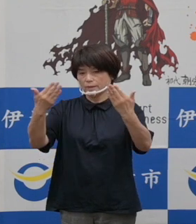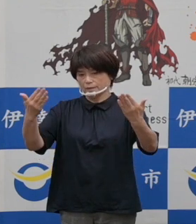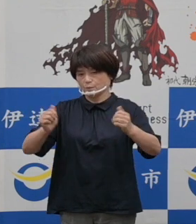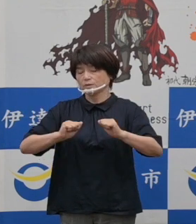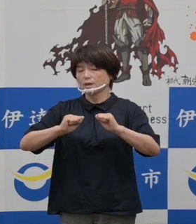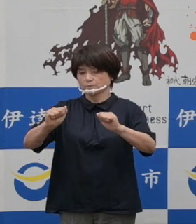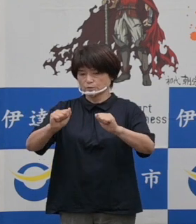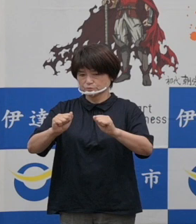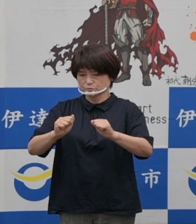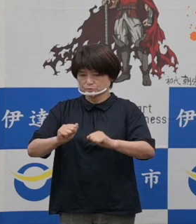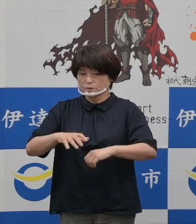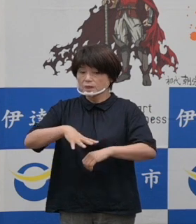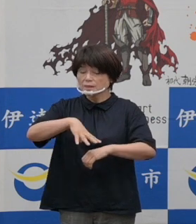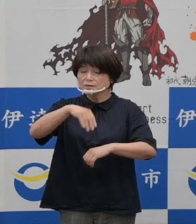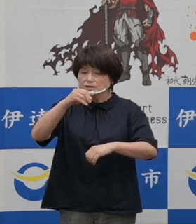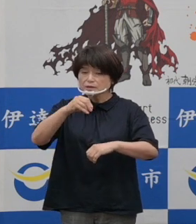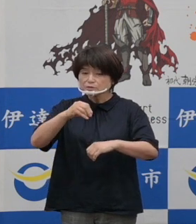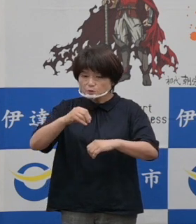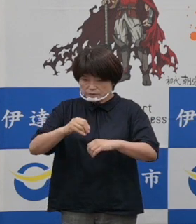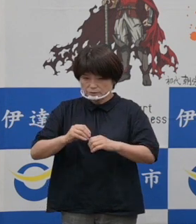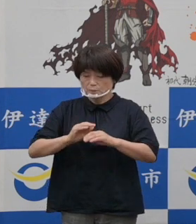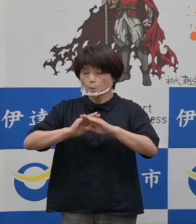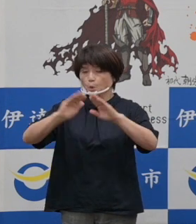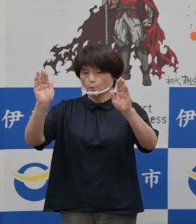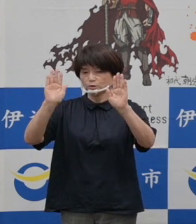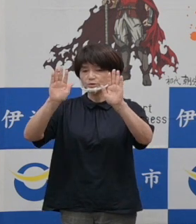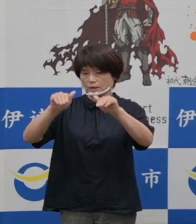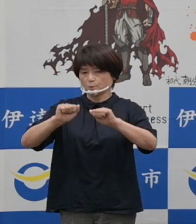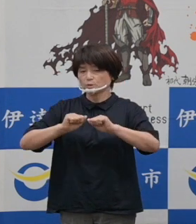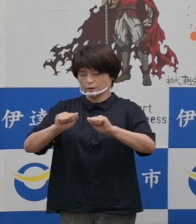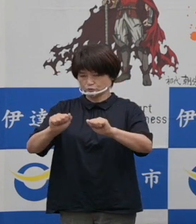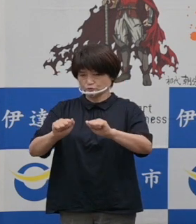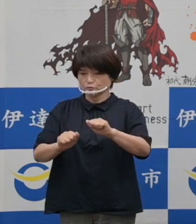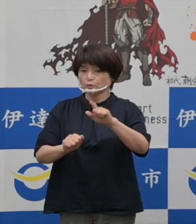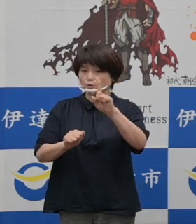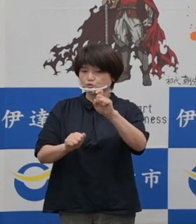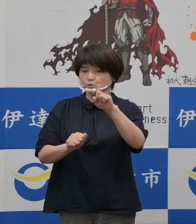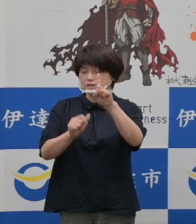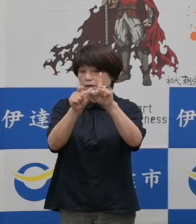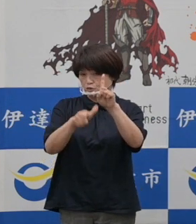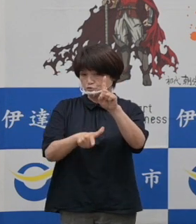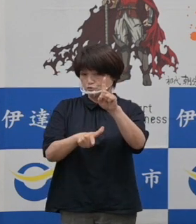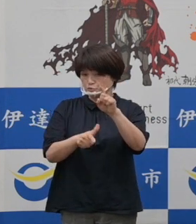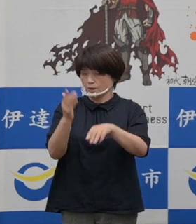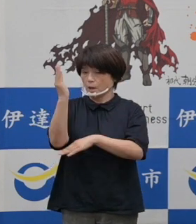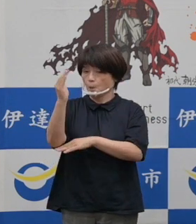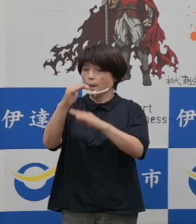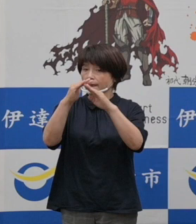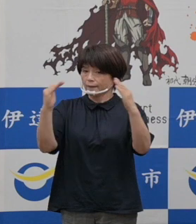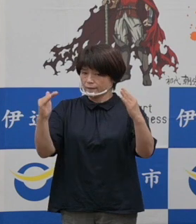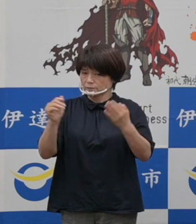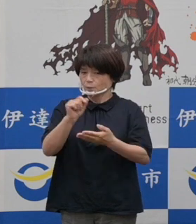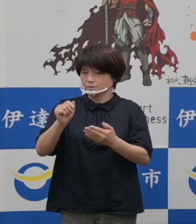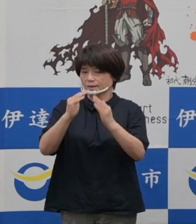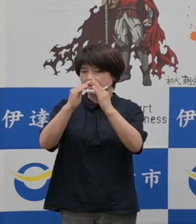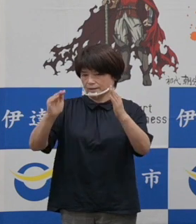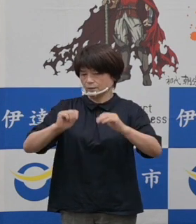にオープニングセレモニーとサイン会、11月には本人の講演会とサイン会を実施をします